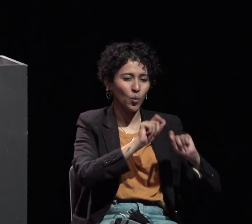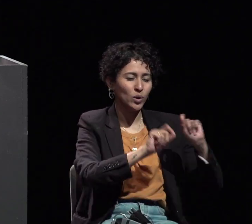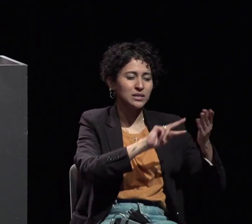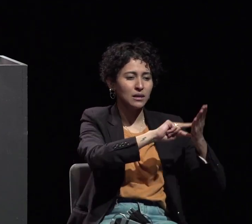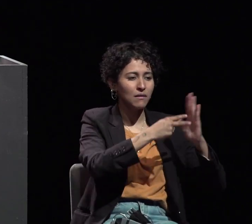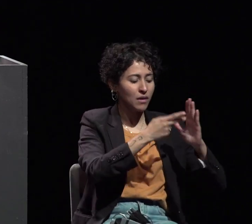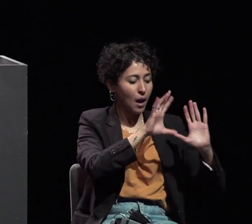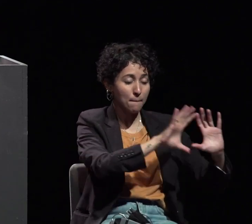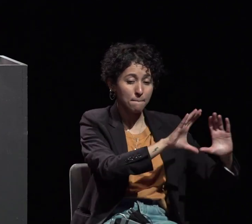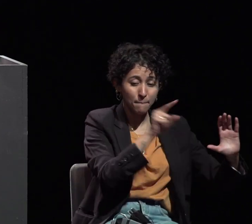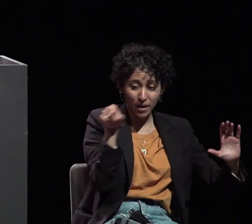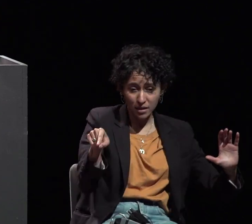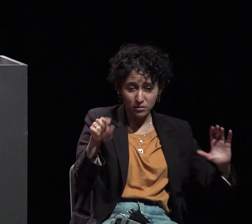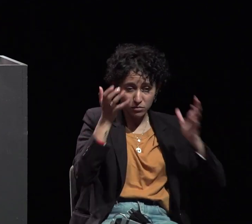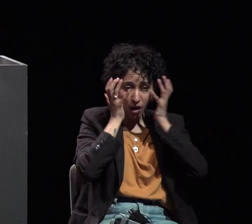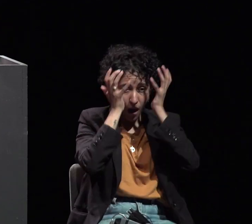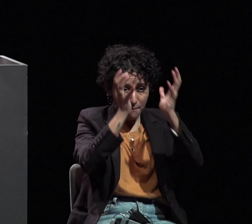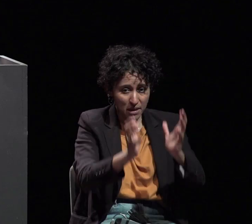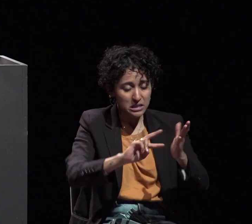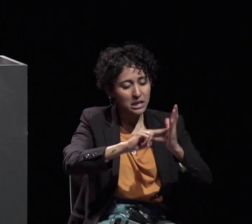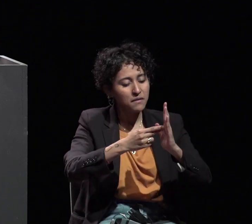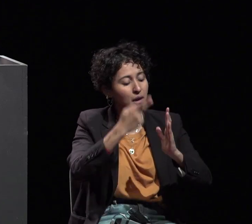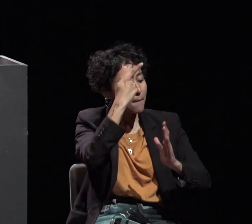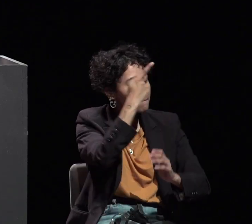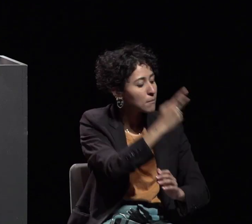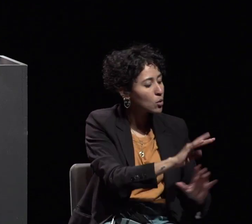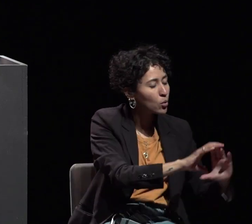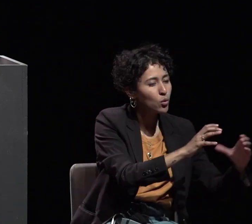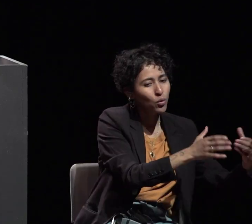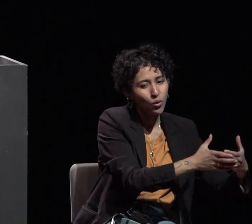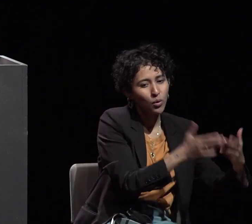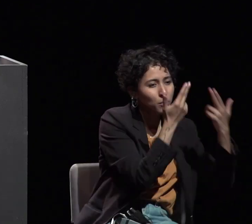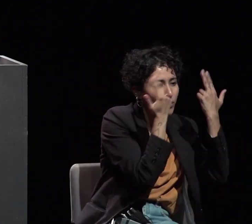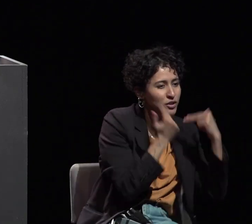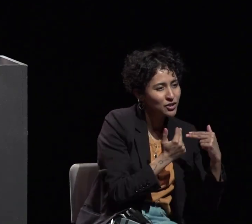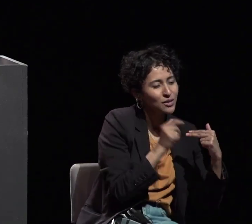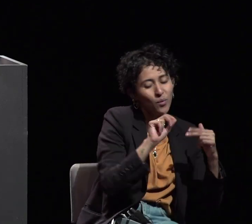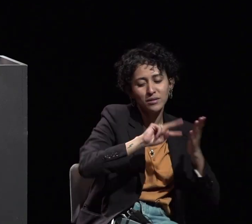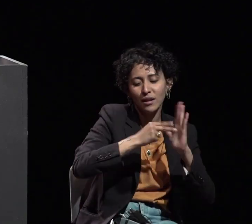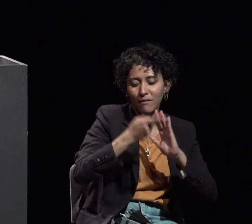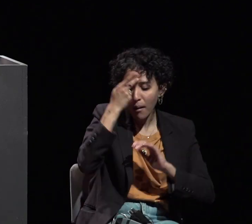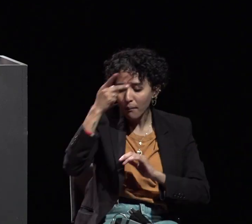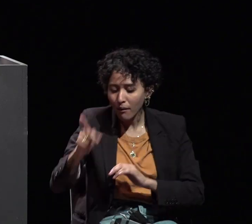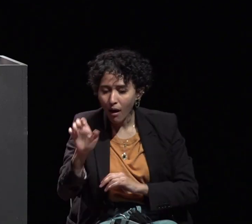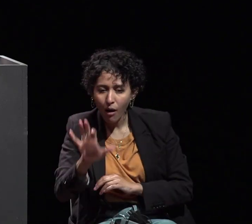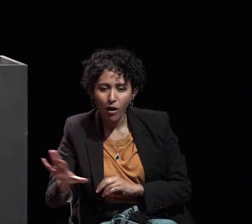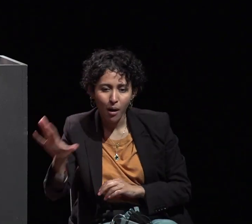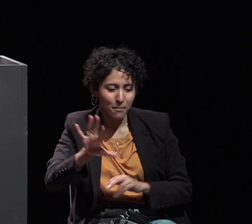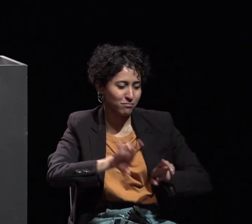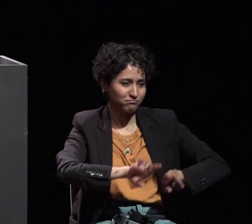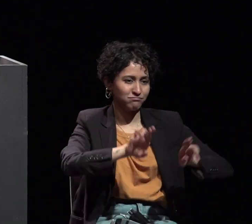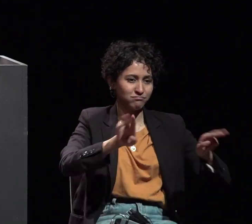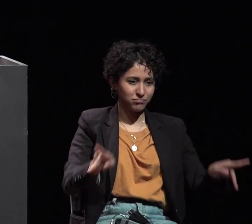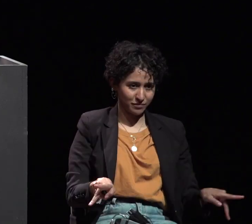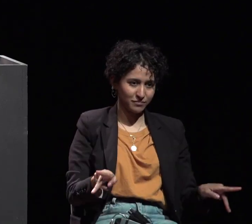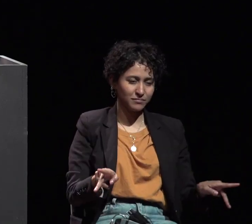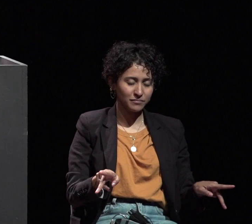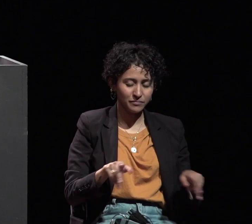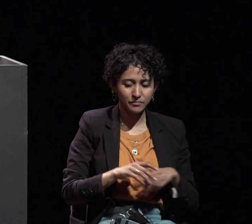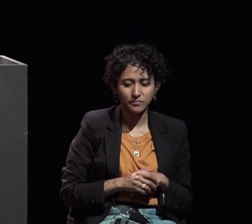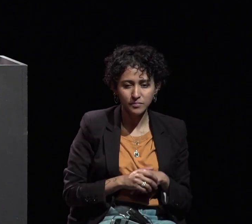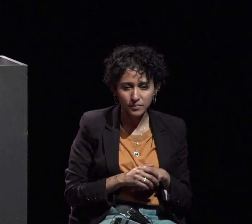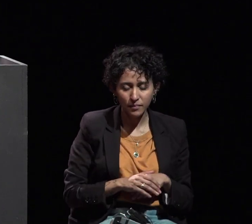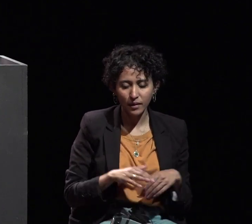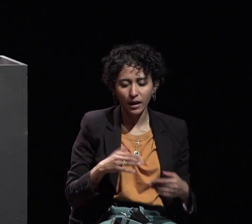de 1990, contudo, algumas das cabeças reduzidas que ocupavam as vitrines e reservas de museus europeus e norte-americanos passam a